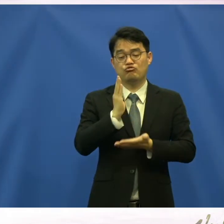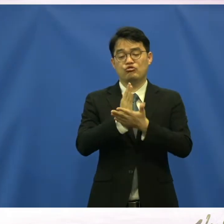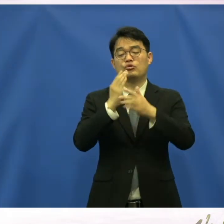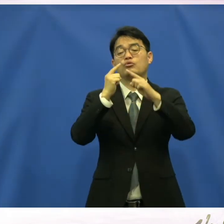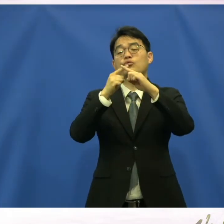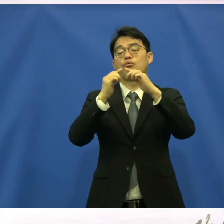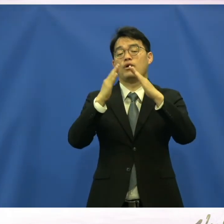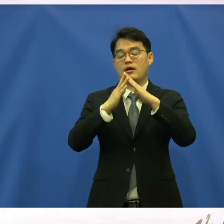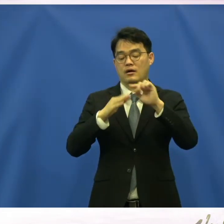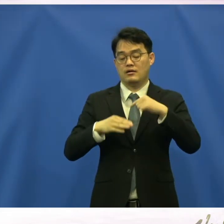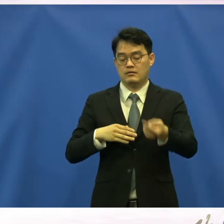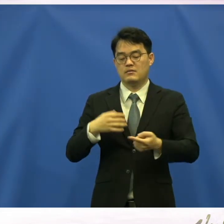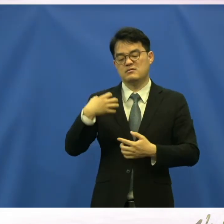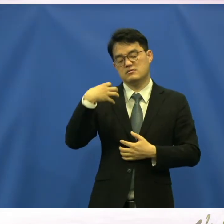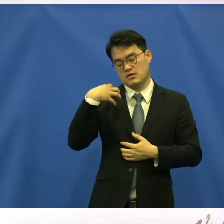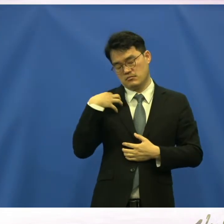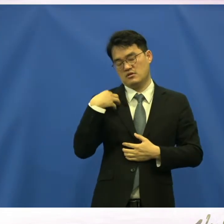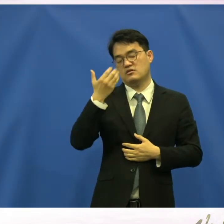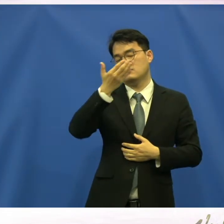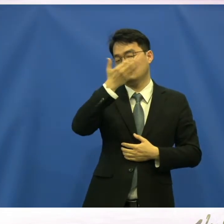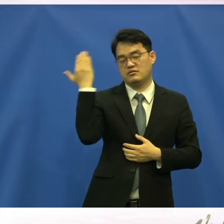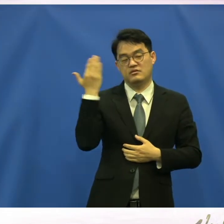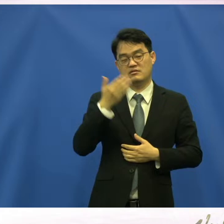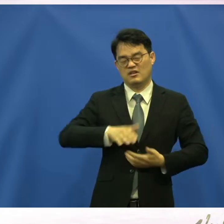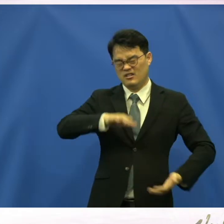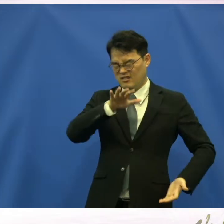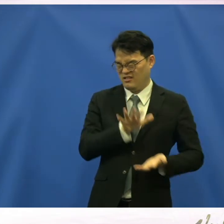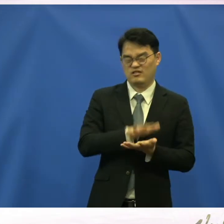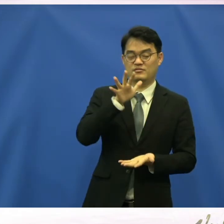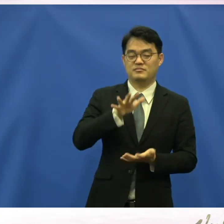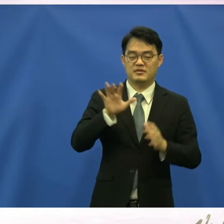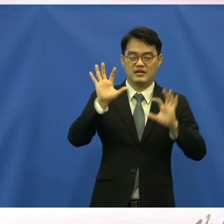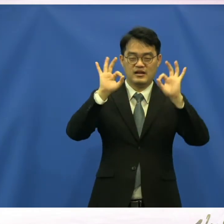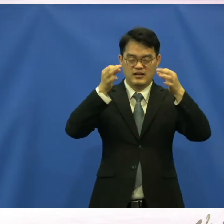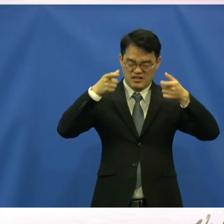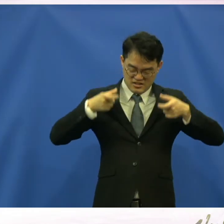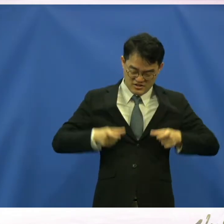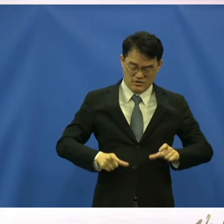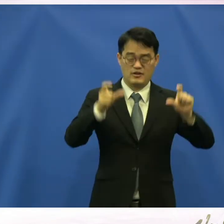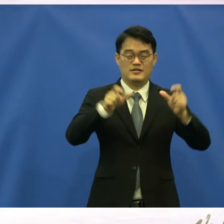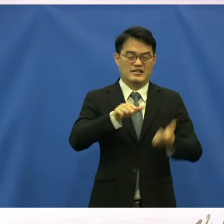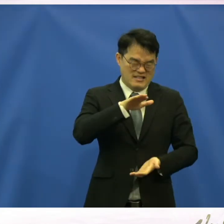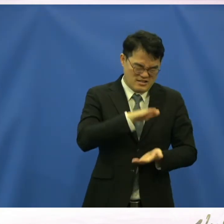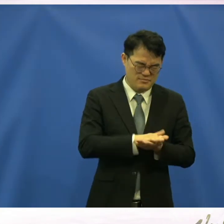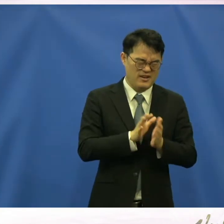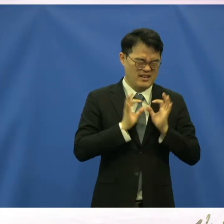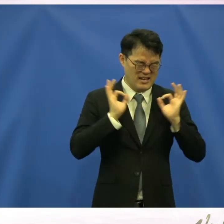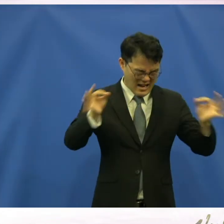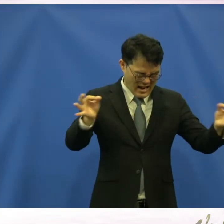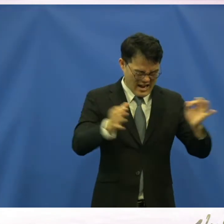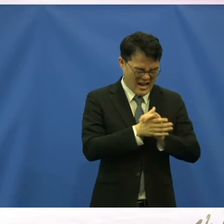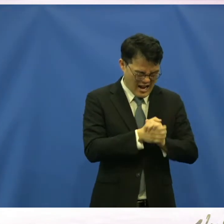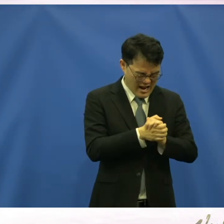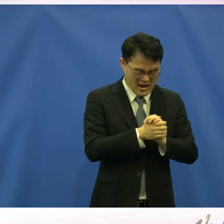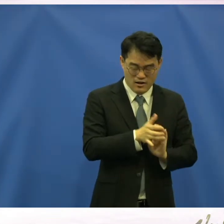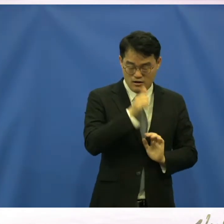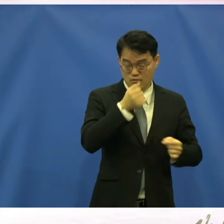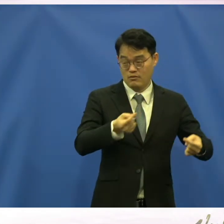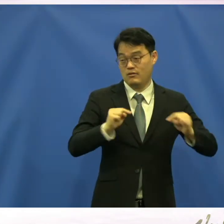인재들인데 우리 교회 청년들이 너무 뜨겁습니다. 철야에도 뭐 얼마나 뜨겁게 기도하고 그러는데 우리